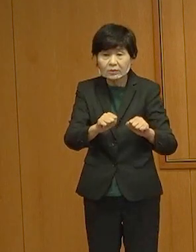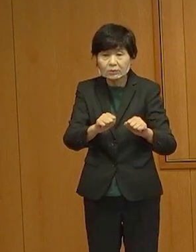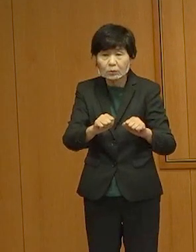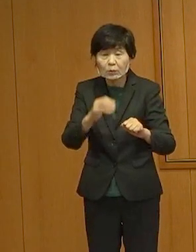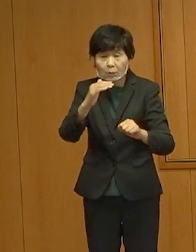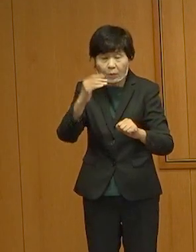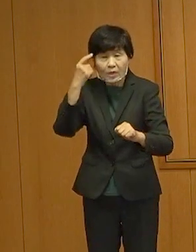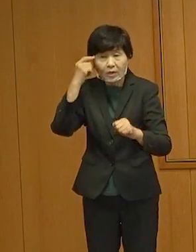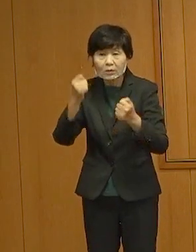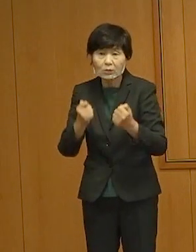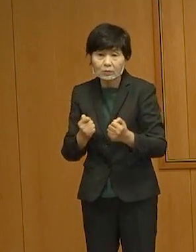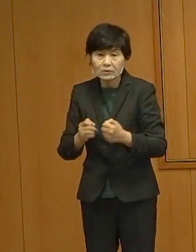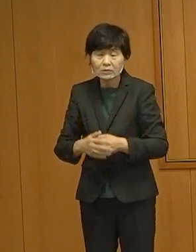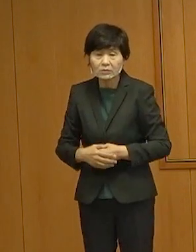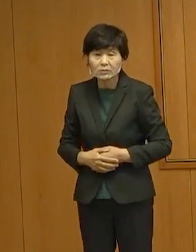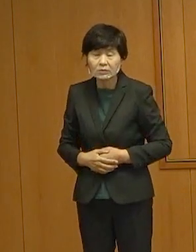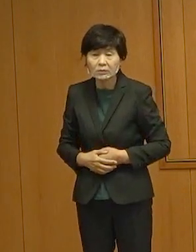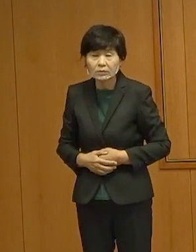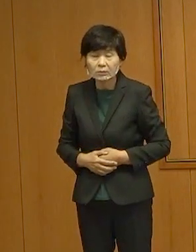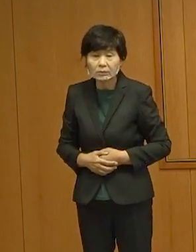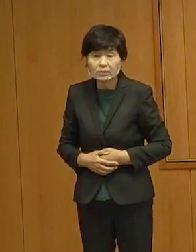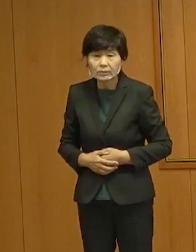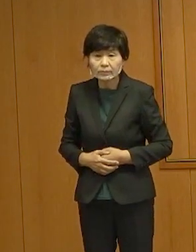えております。